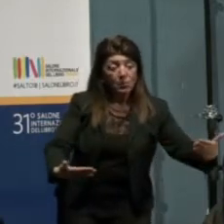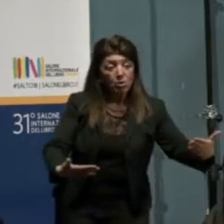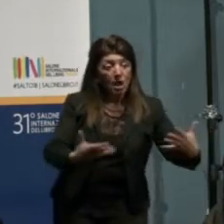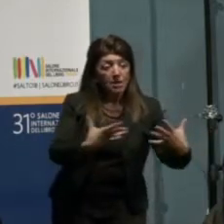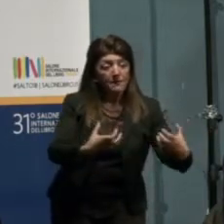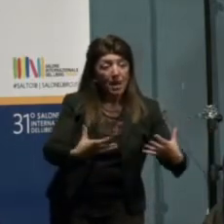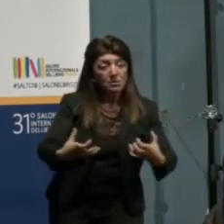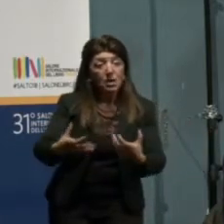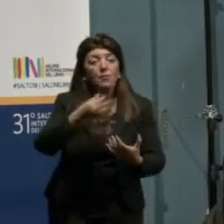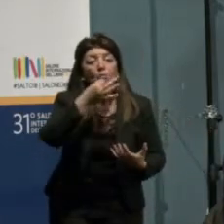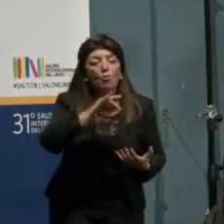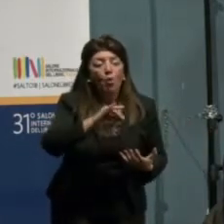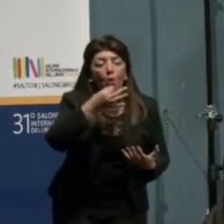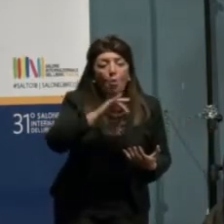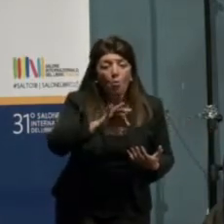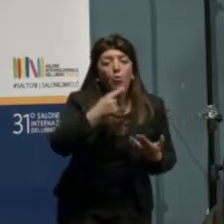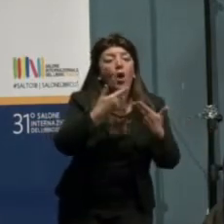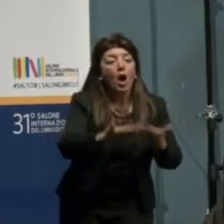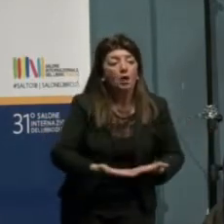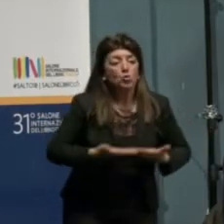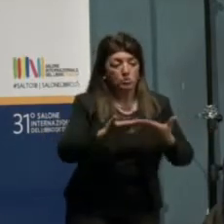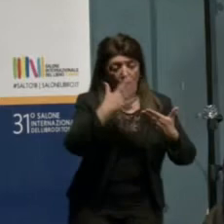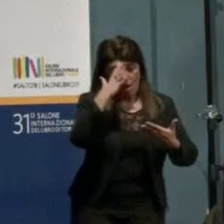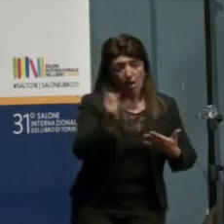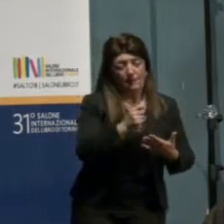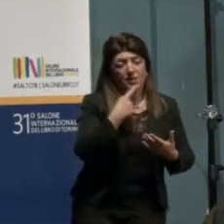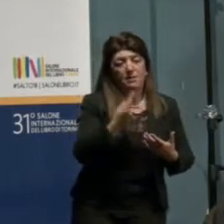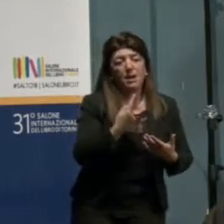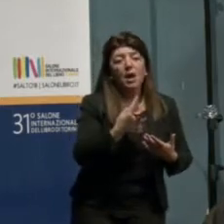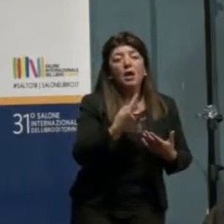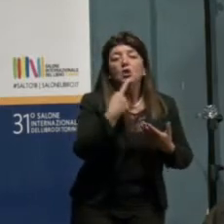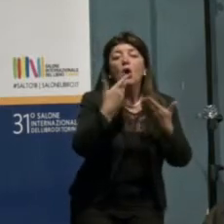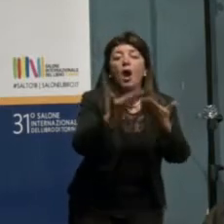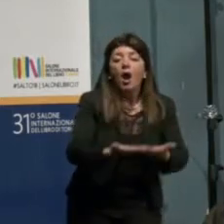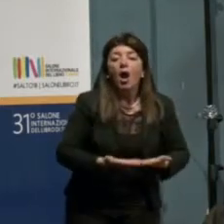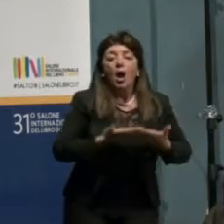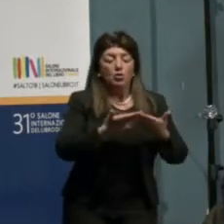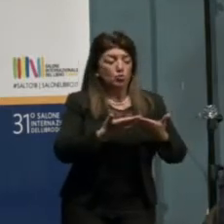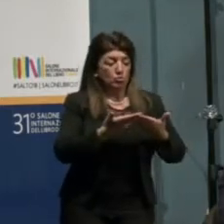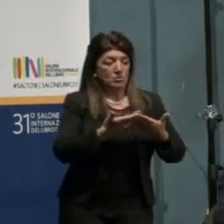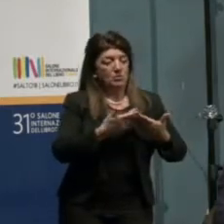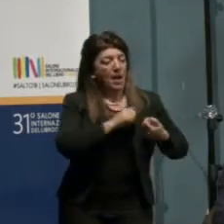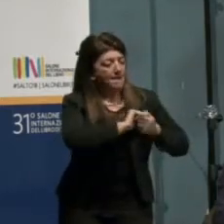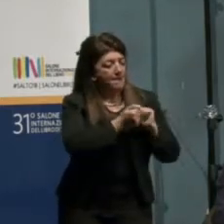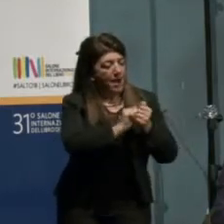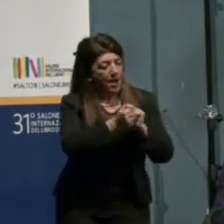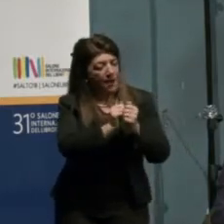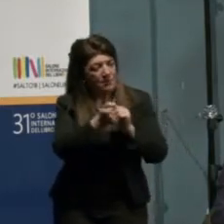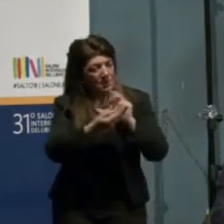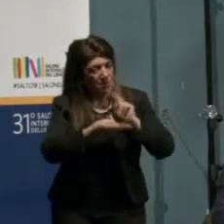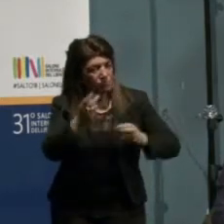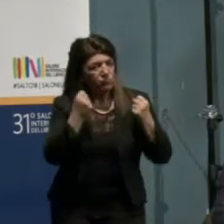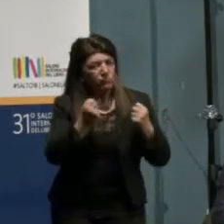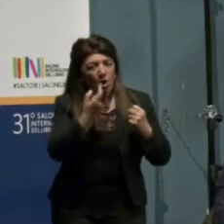possono anche aiutarci a capire meglio a portare avanti ancora meglio la battaglia per la verità alla giustizia per giulio